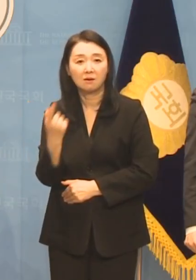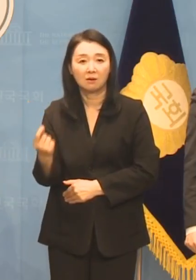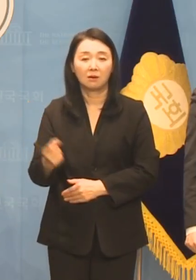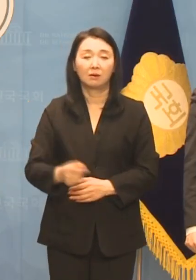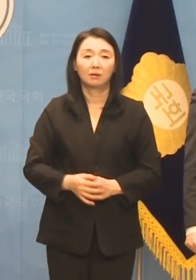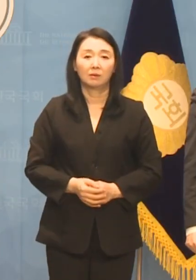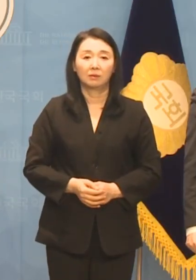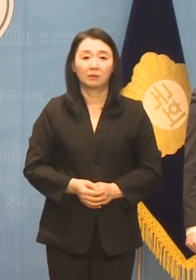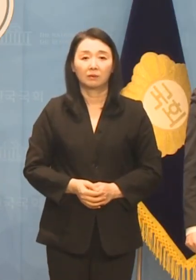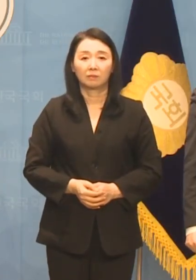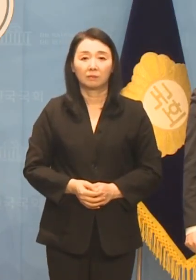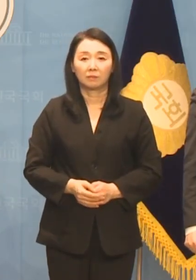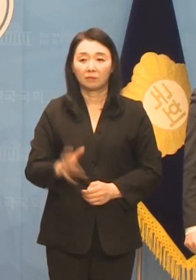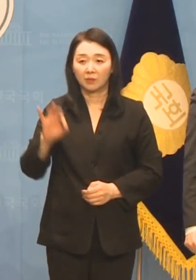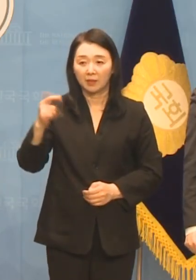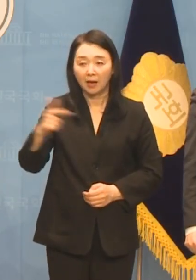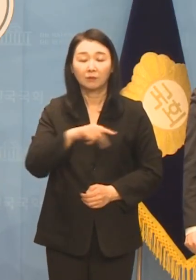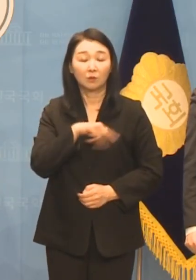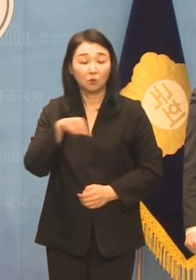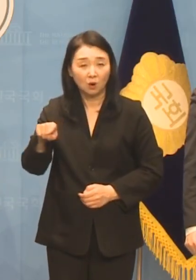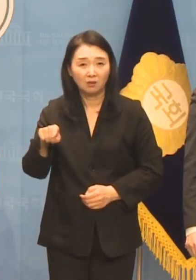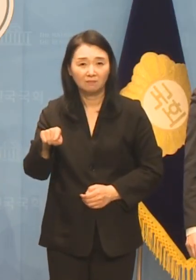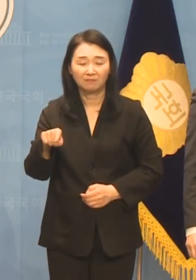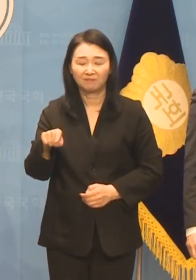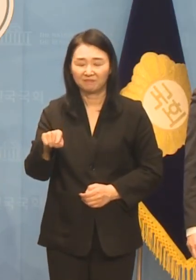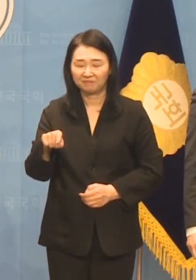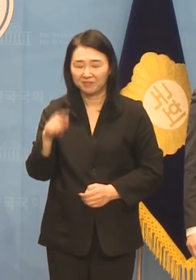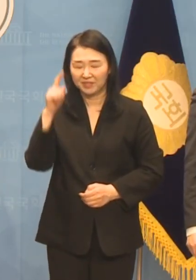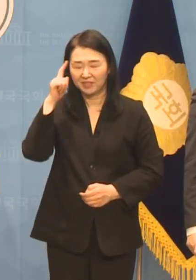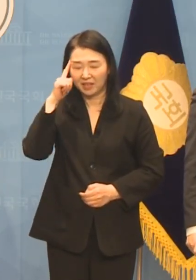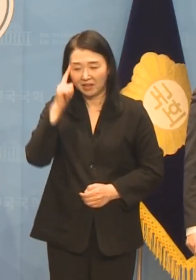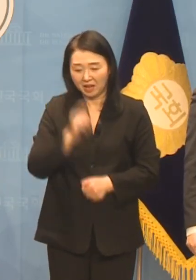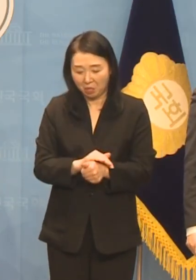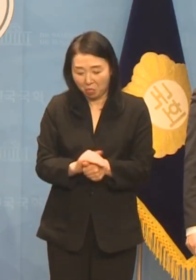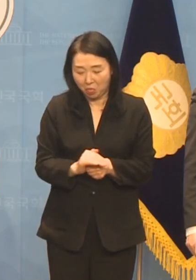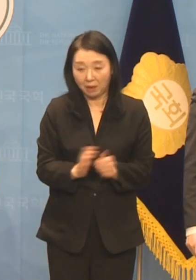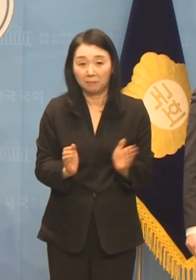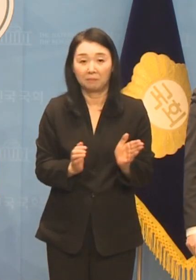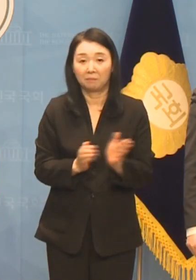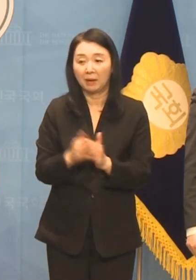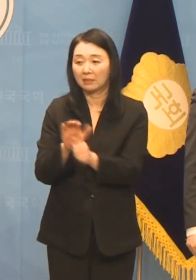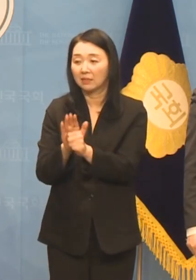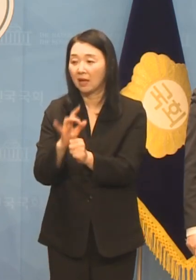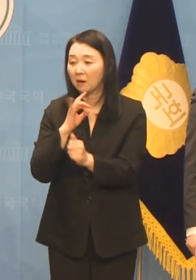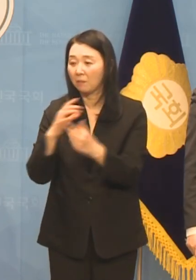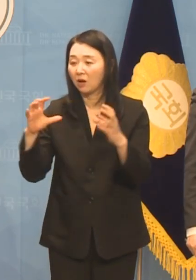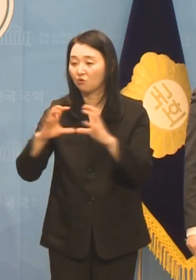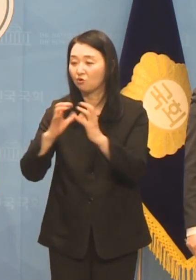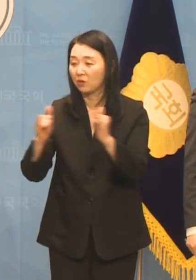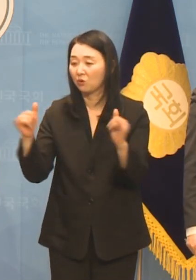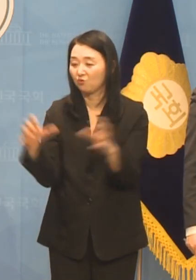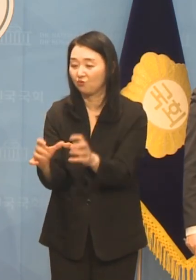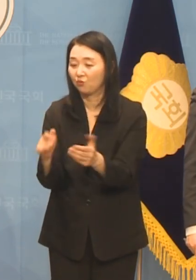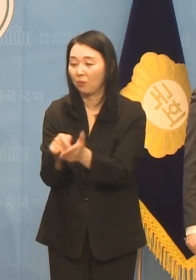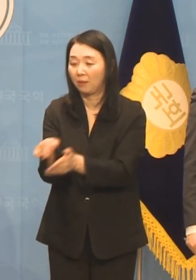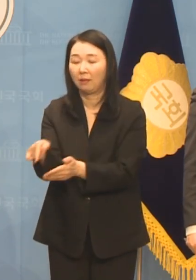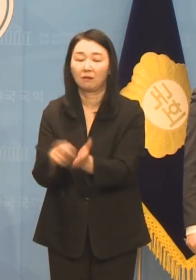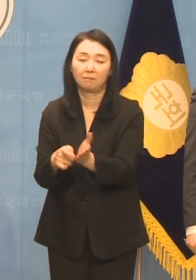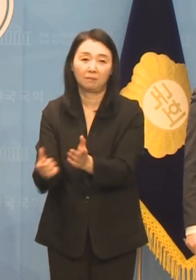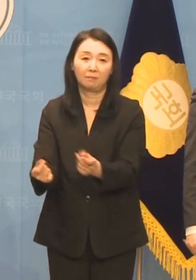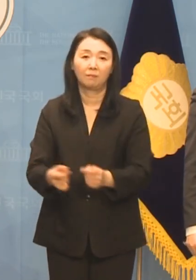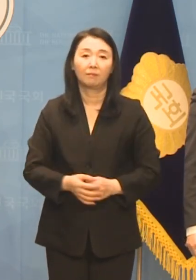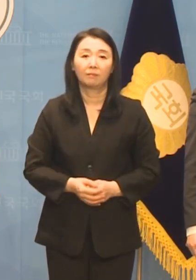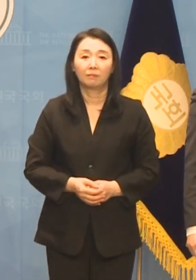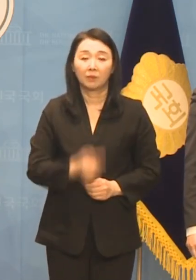거짓말로 볼 수 있습니다. 안철수 의원은 옹졸한 사고로 본인이 속한 정당의 지지층만 국민으로 축소하여 판단하기 급급한 것